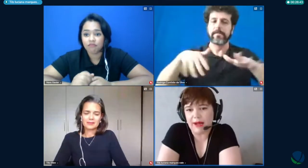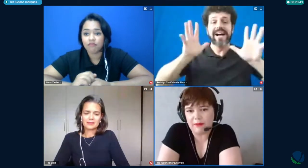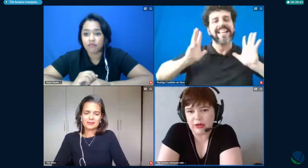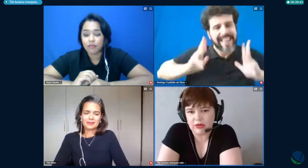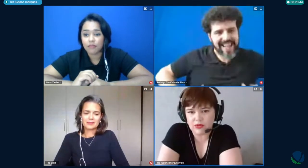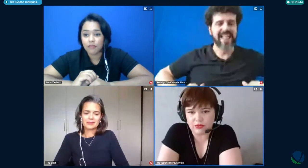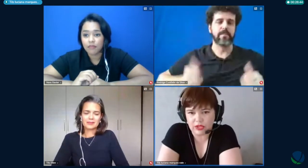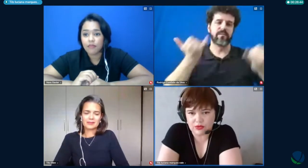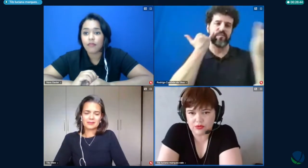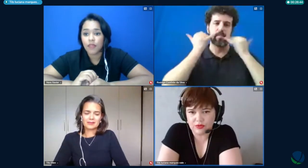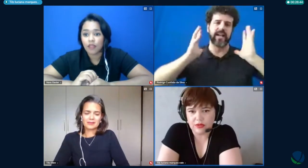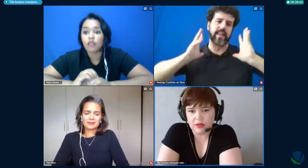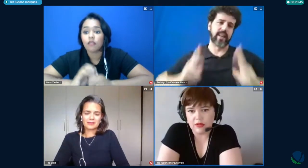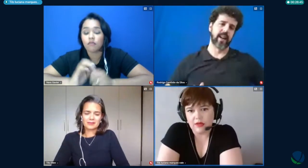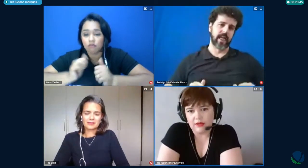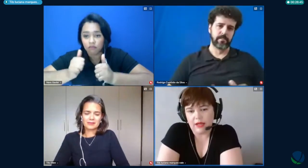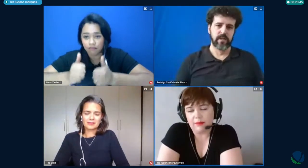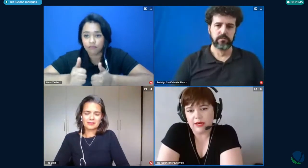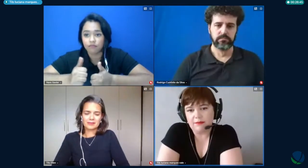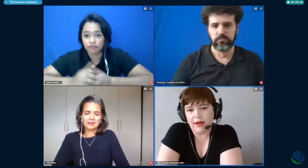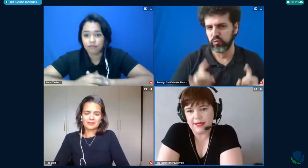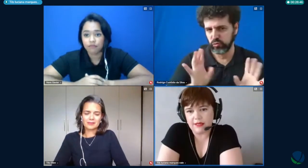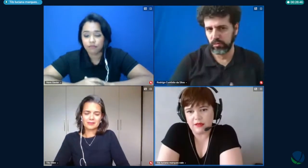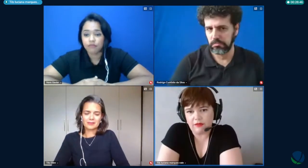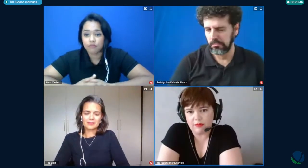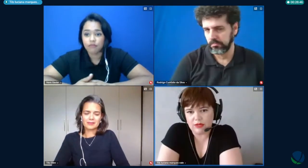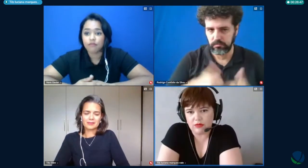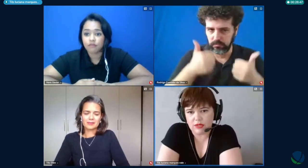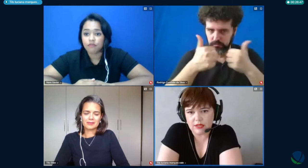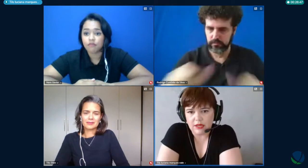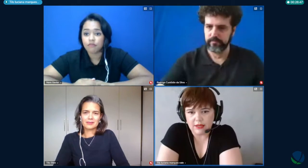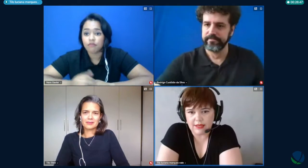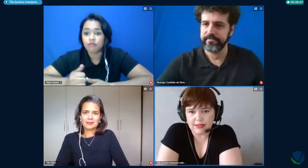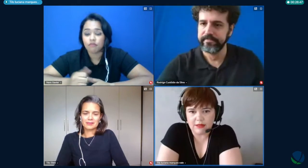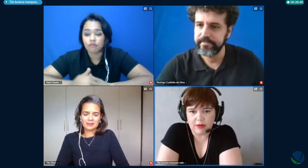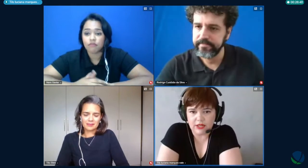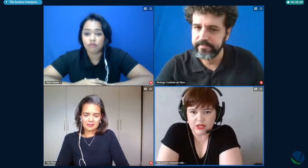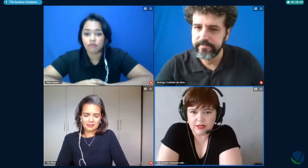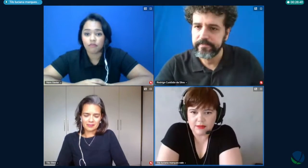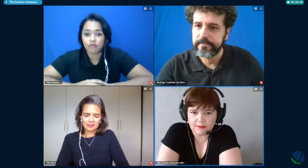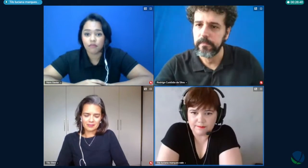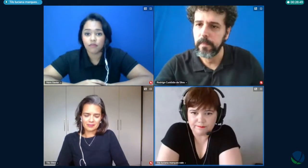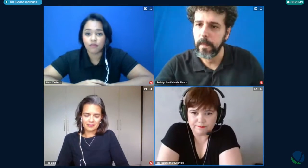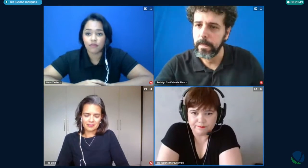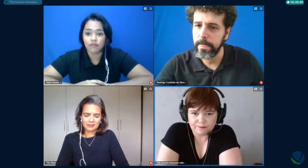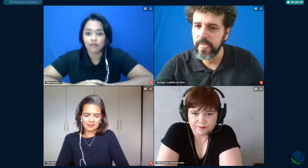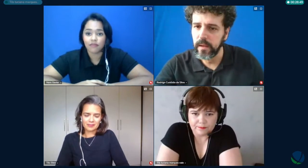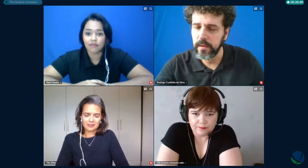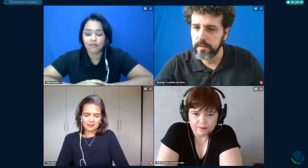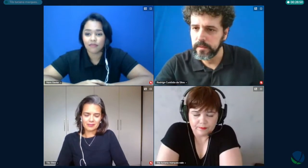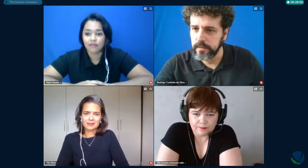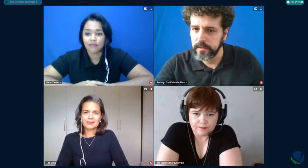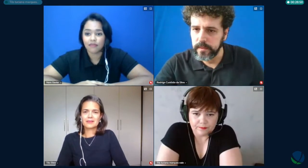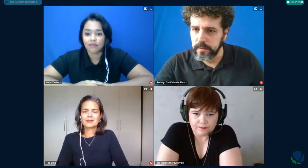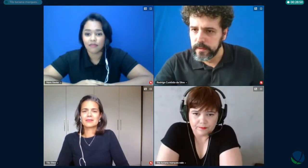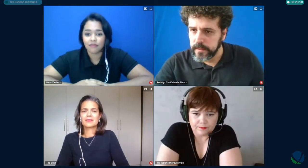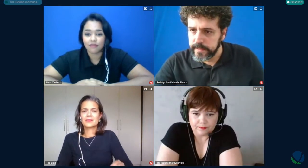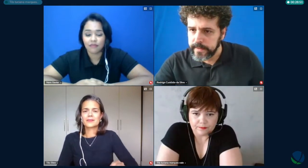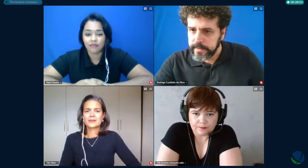pouco, limpar melhor o seu texto, né, para limpar essas informações dessas imagens.